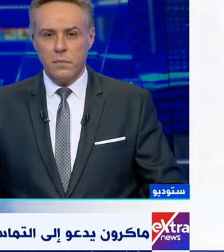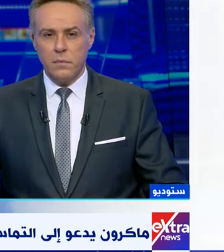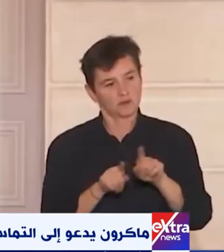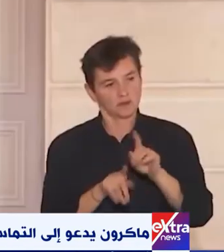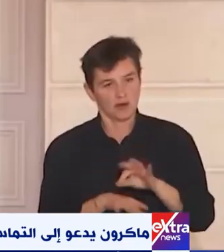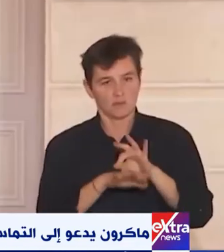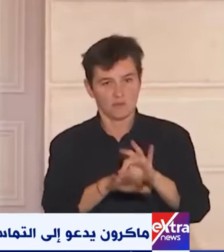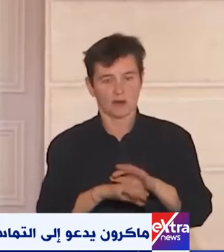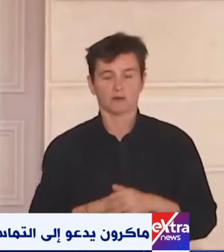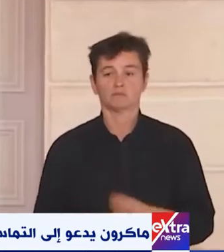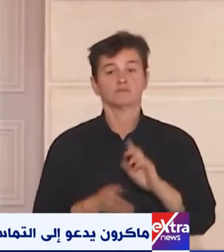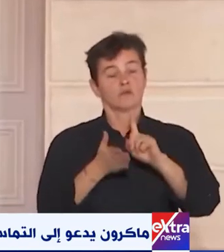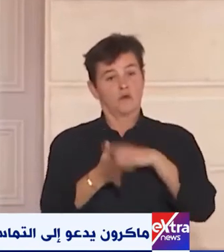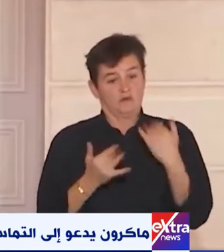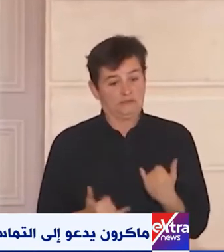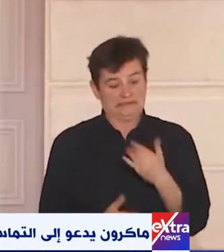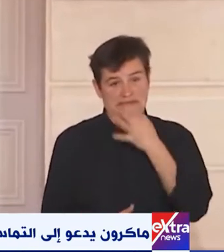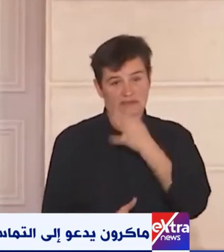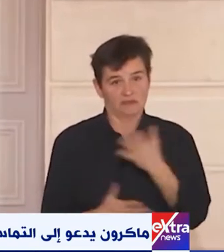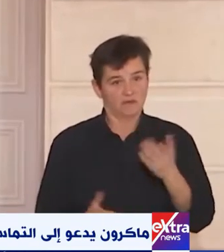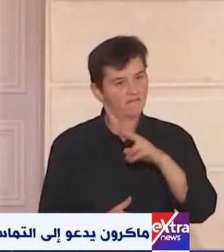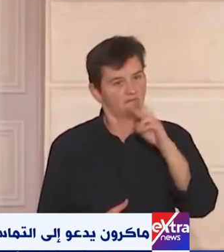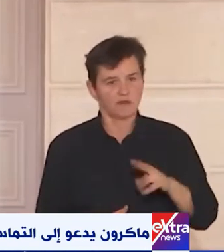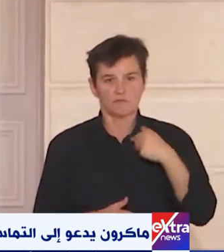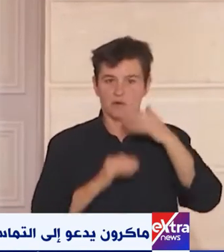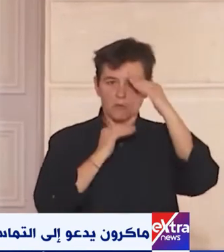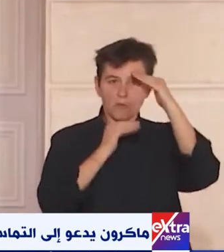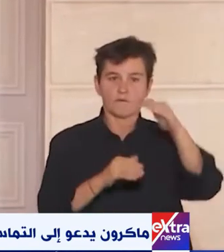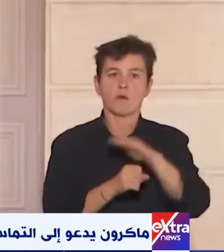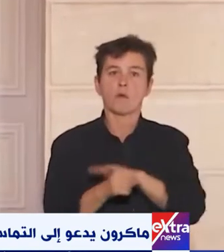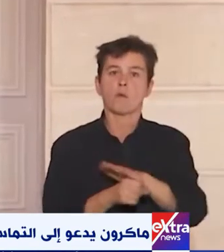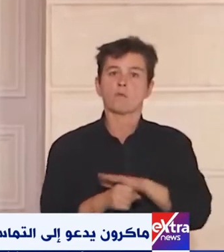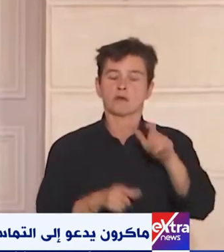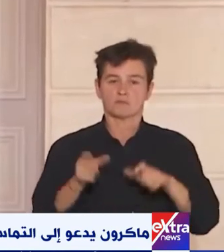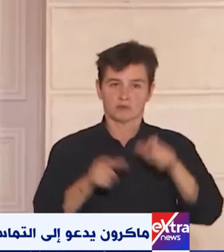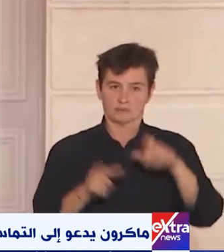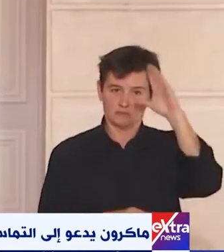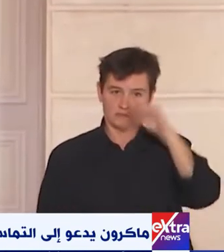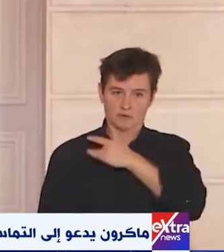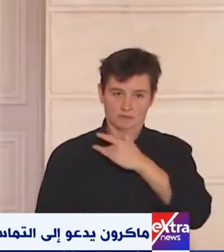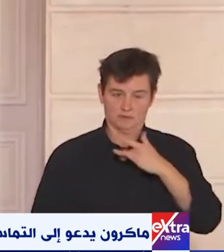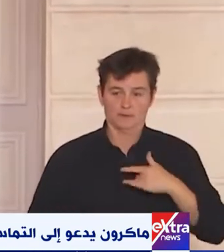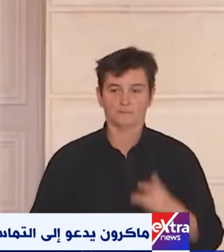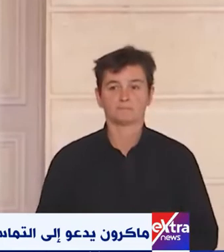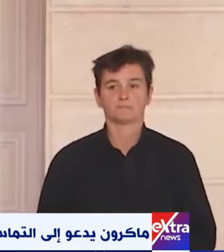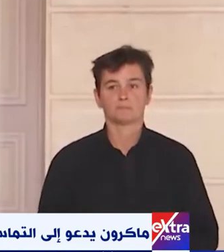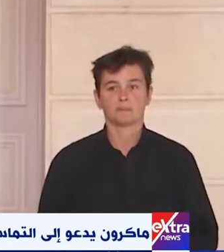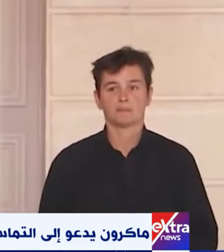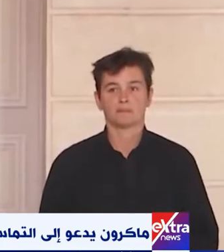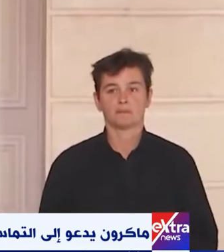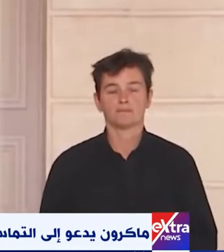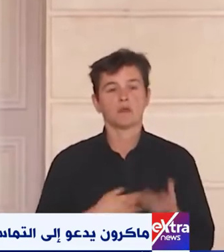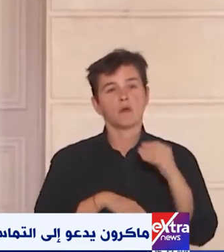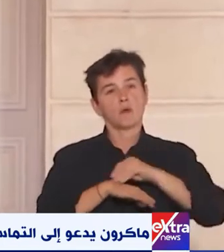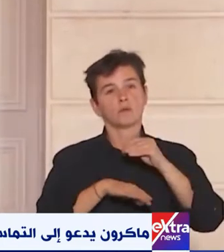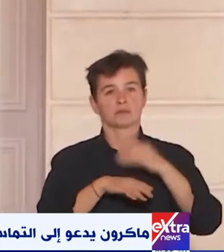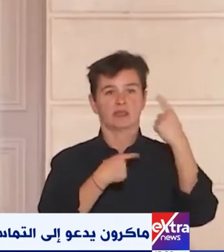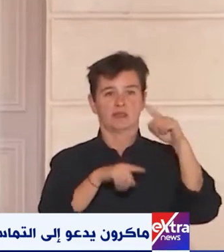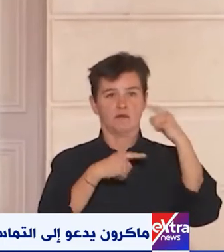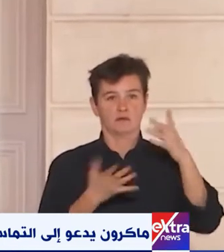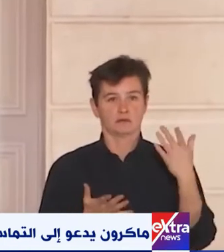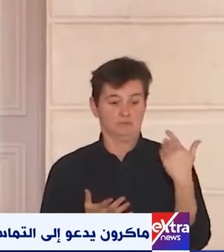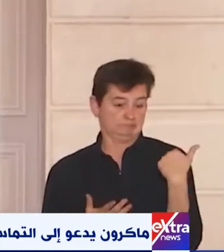بين الحالة الصحية والحالة الاقتصادية والحالة الاجتماعية والنفسية للفرنسيين. هذا التوازن دفع الحكومة